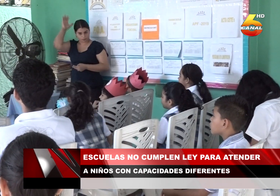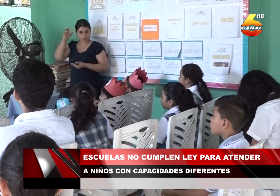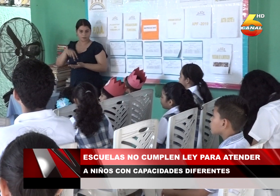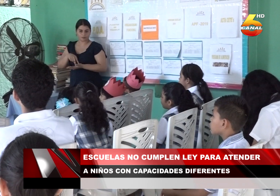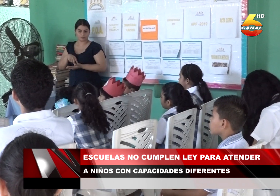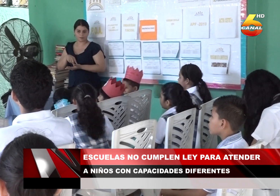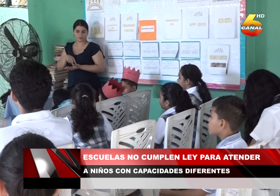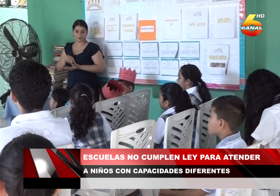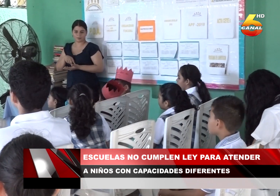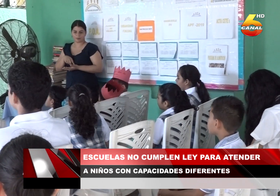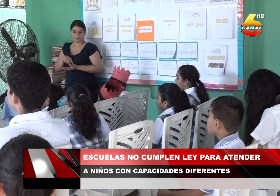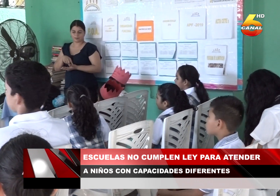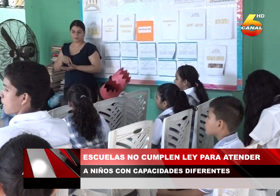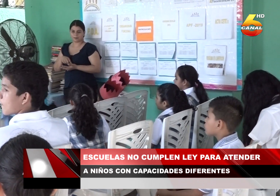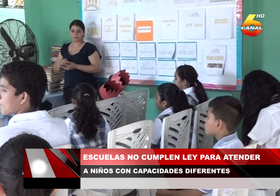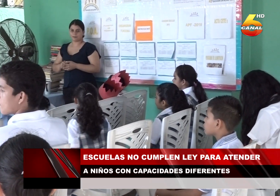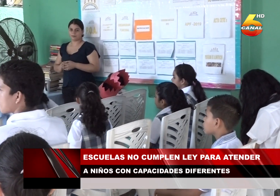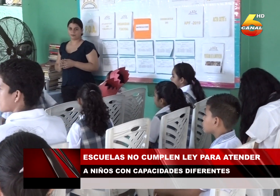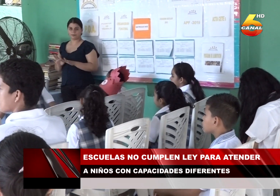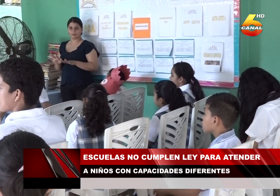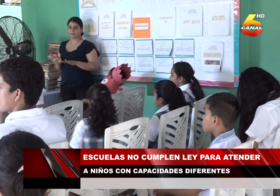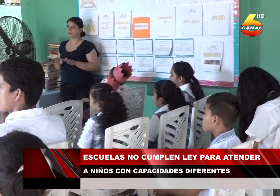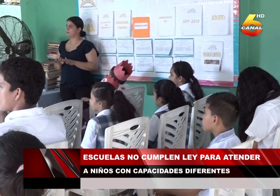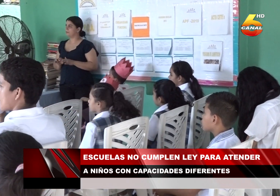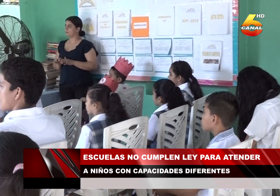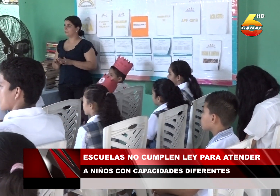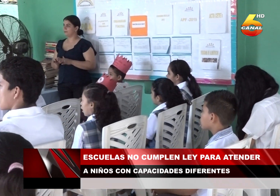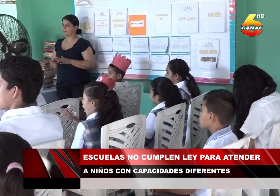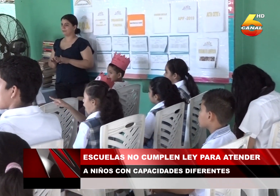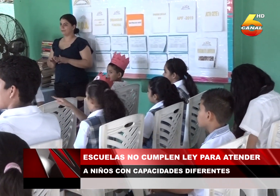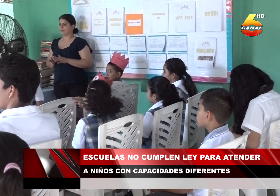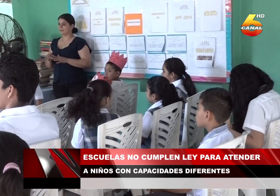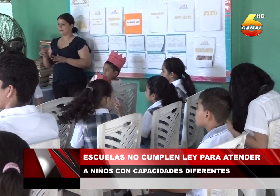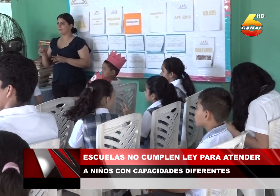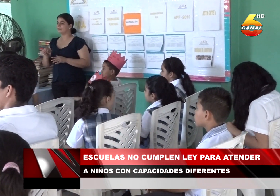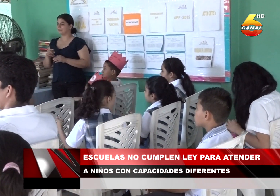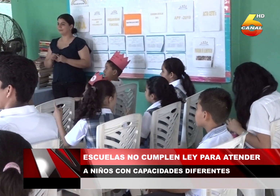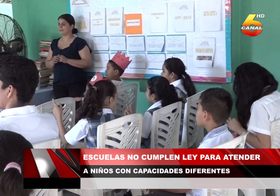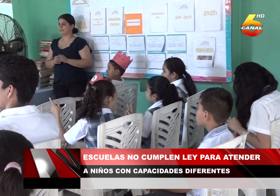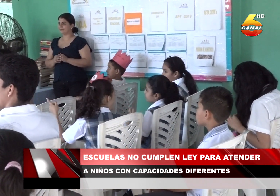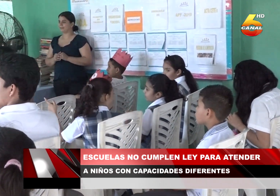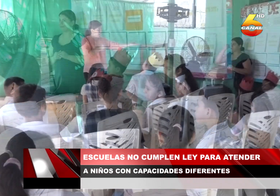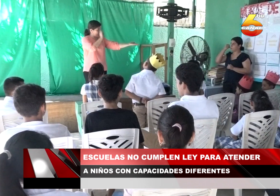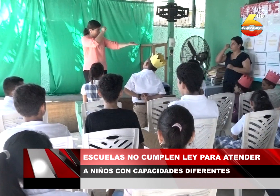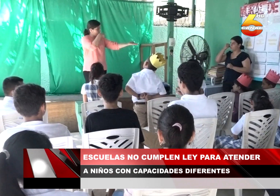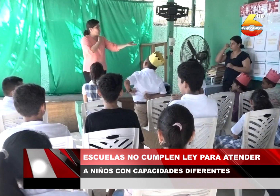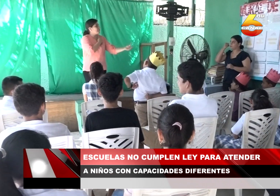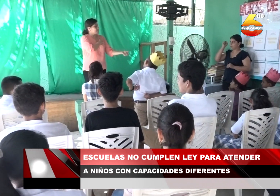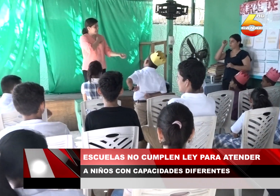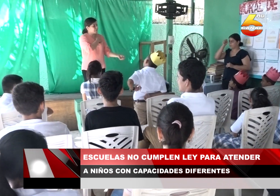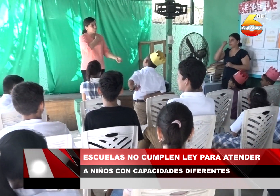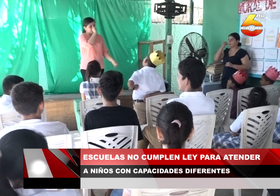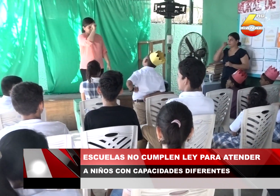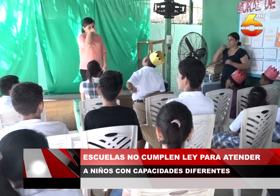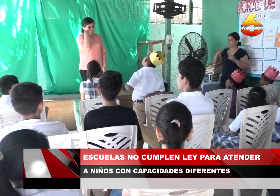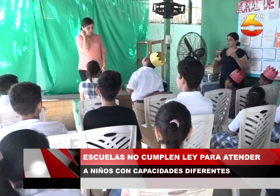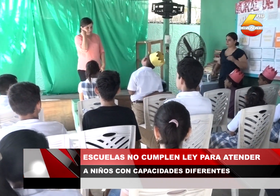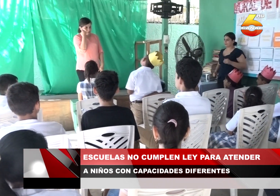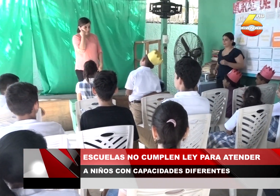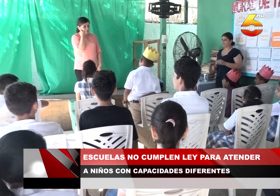plataforma una escuela pública con la estructura no como el intérprete como el tutor